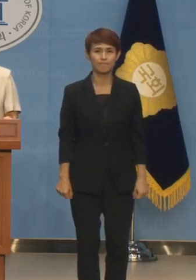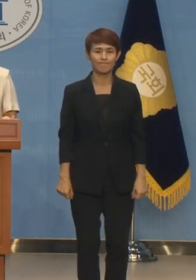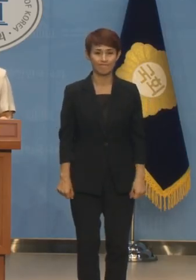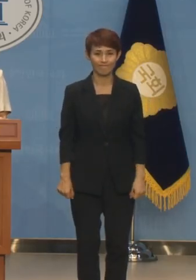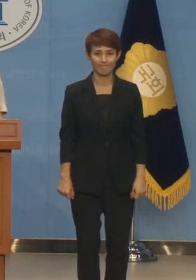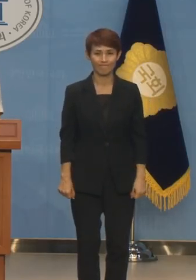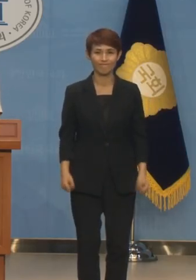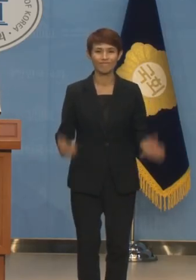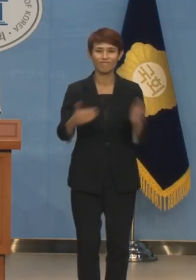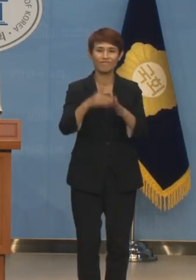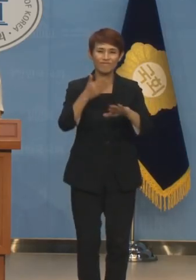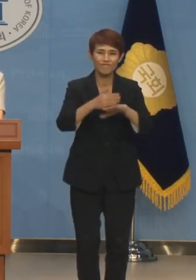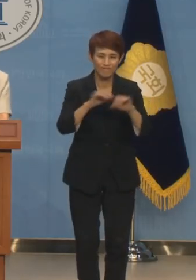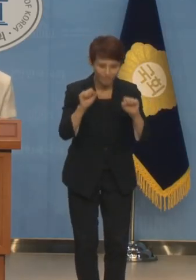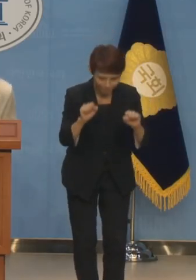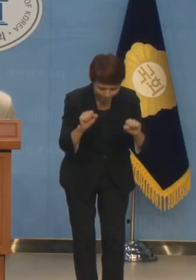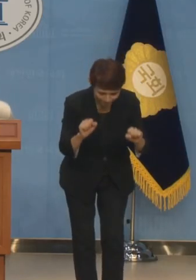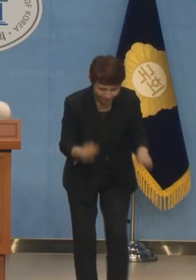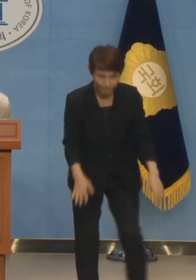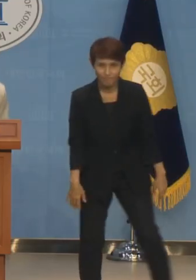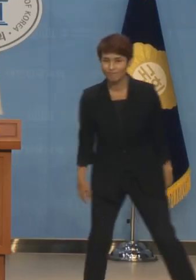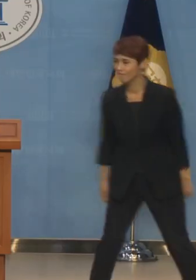여기까지 하겠습니다. 고맙습니다.